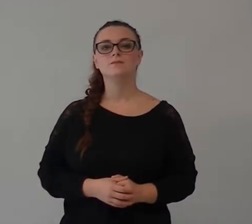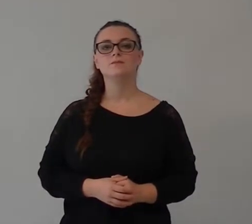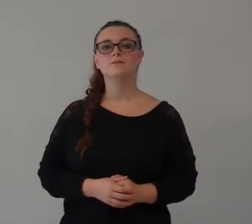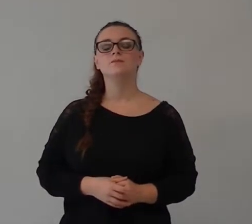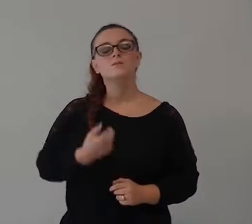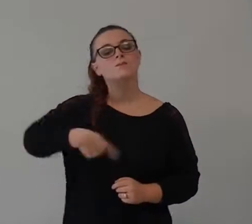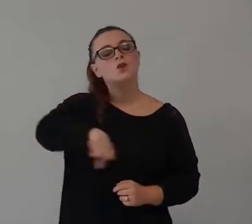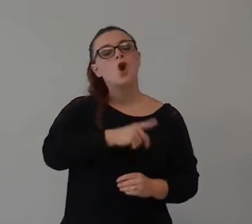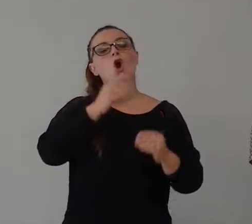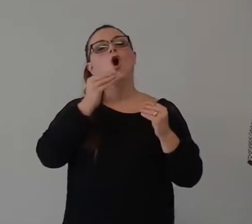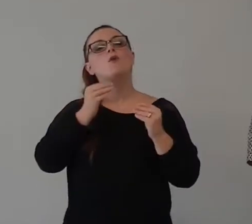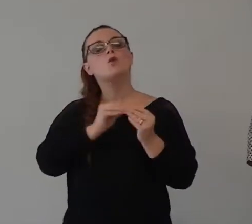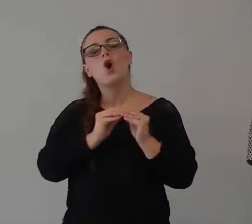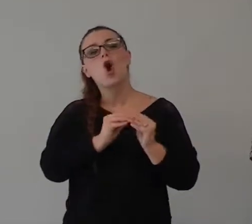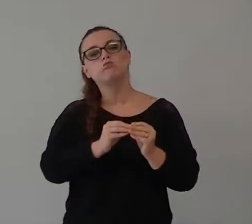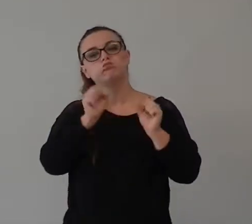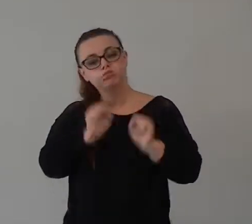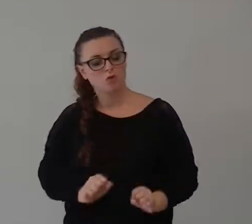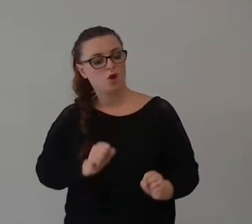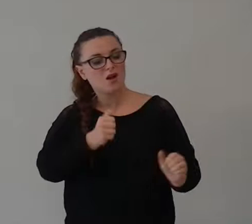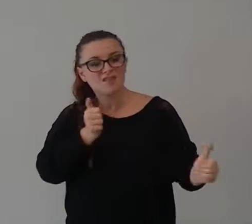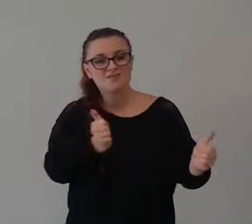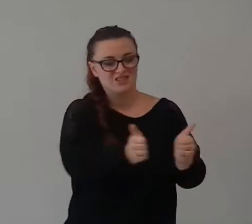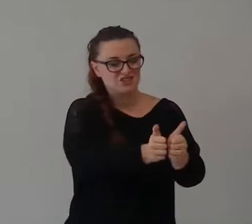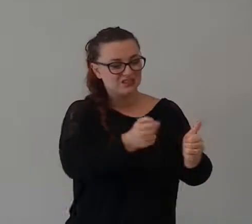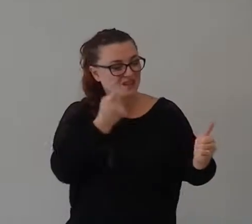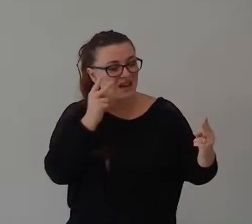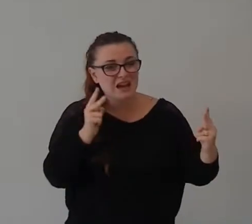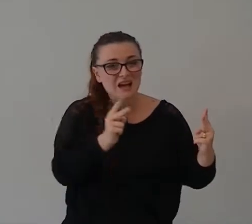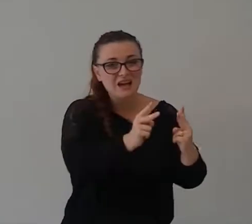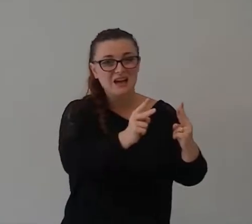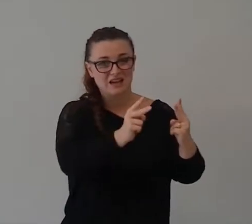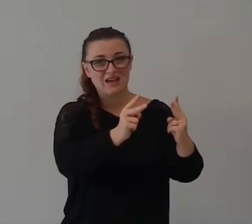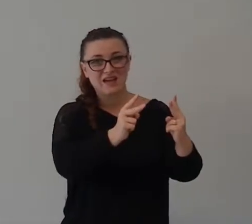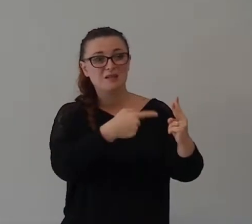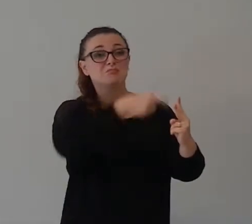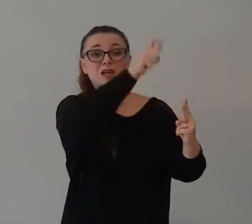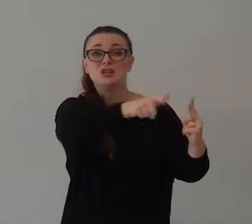persone? Facendo quello che ha fatto Boaz. Boaz che cosa ha fatto? È andato direttamente.